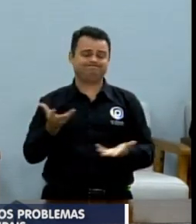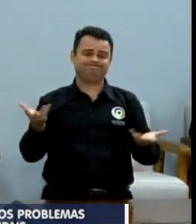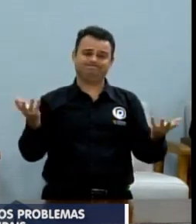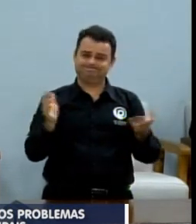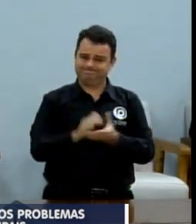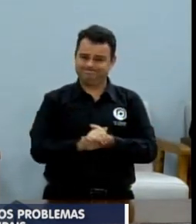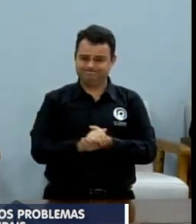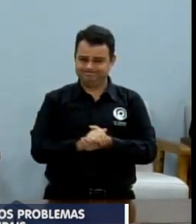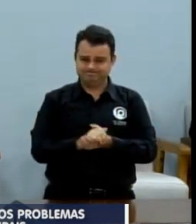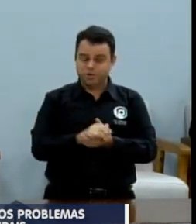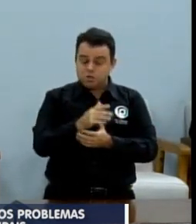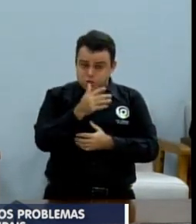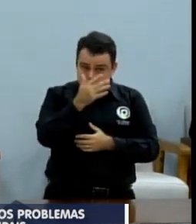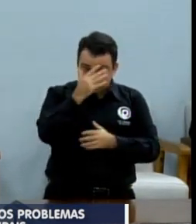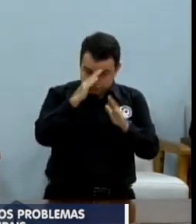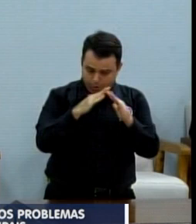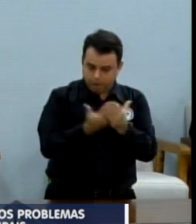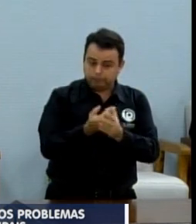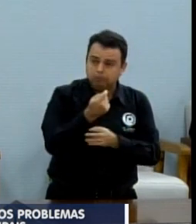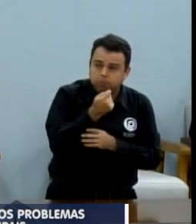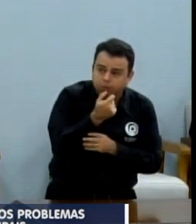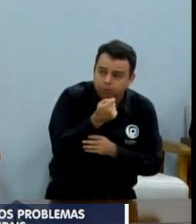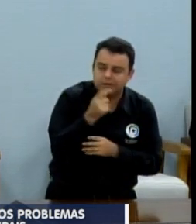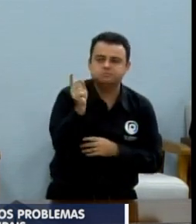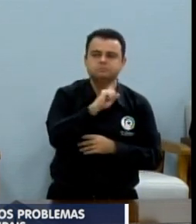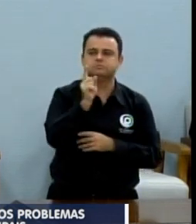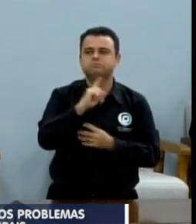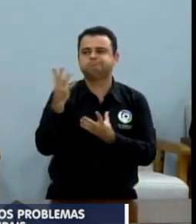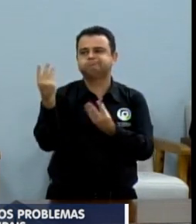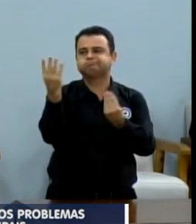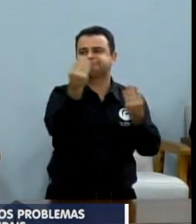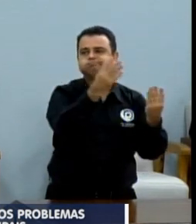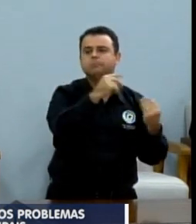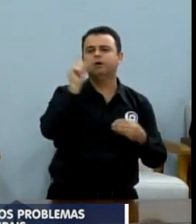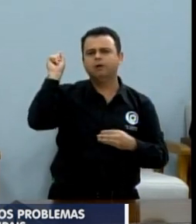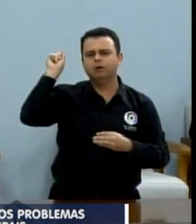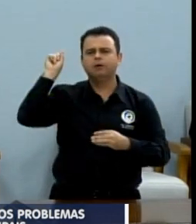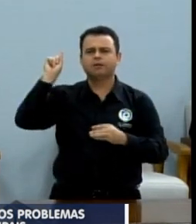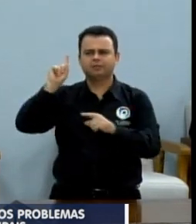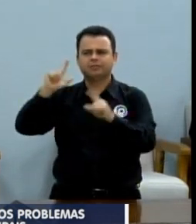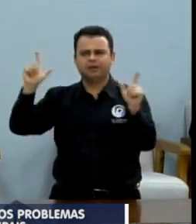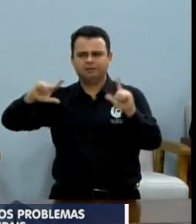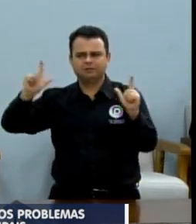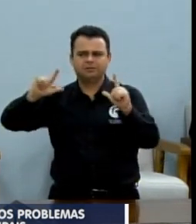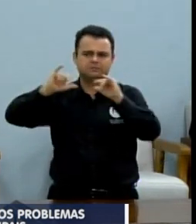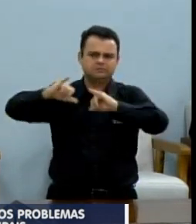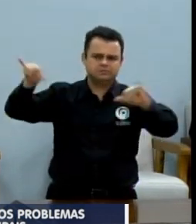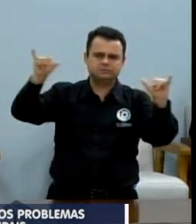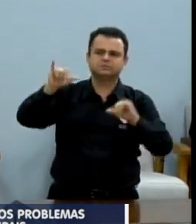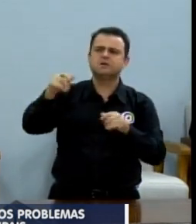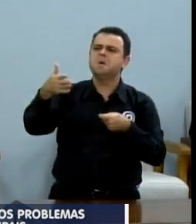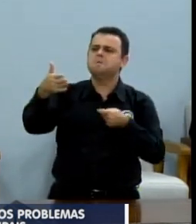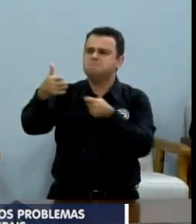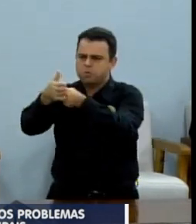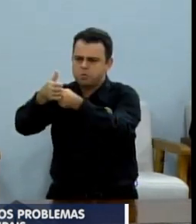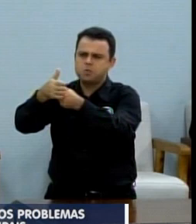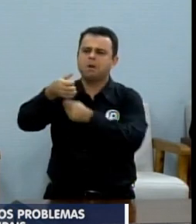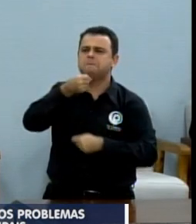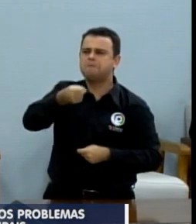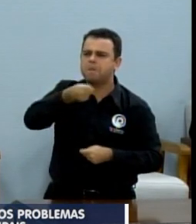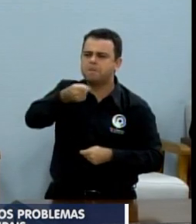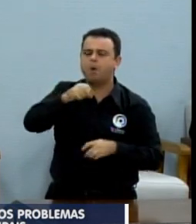são poucas essas é que que por uma razão a escola entrou em contato com a imprensa algum pai de aluno